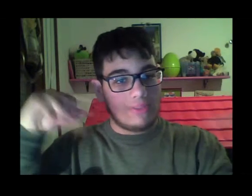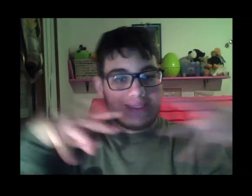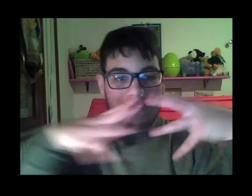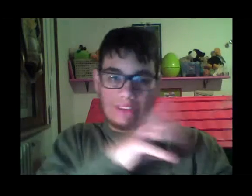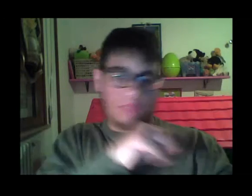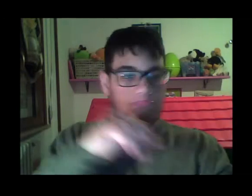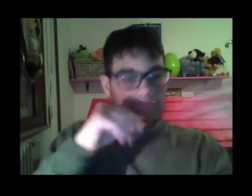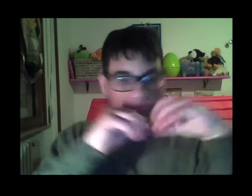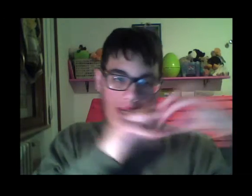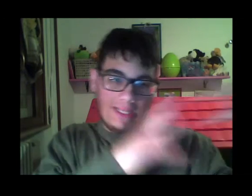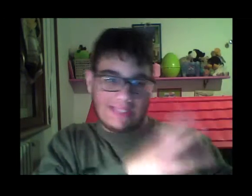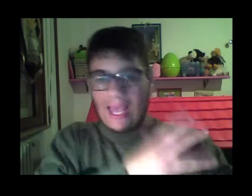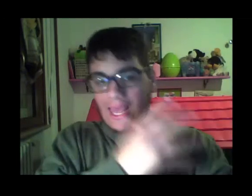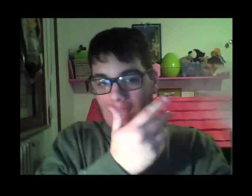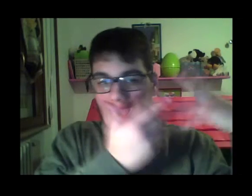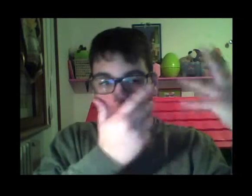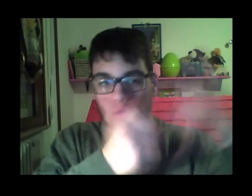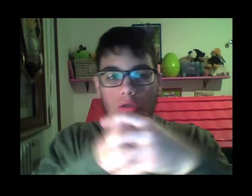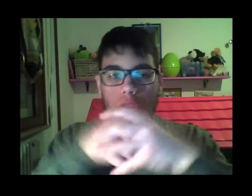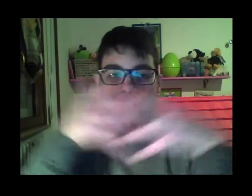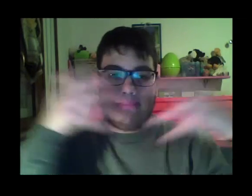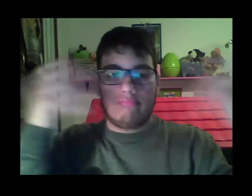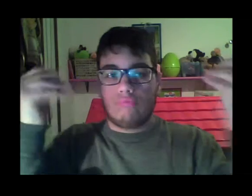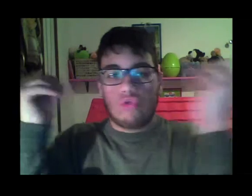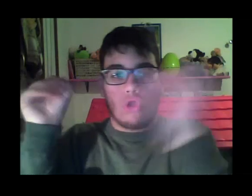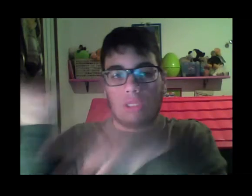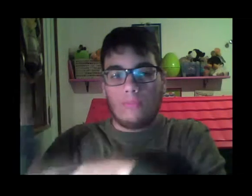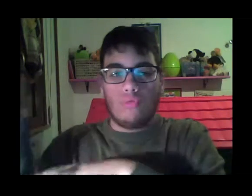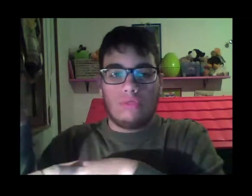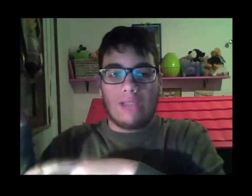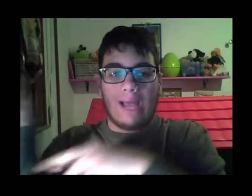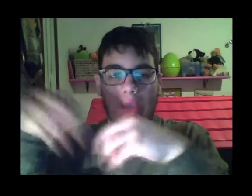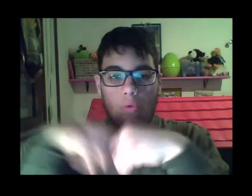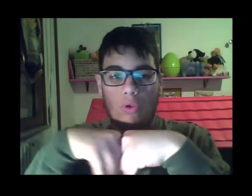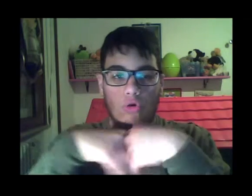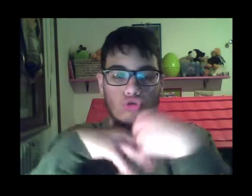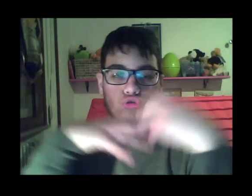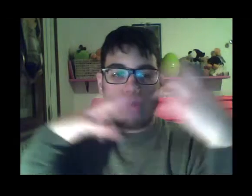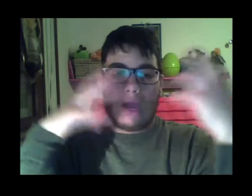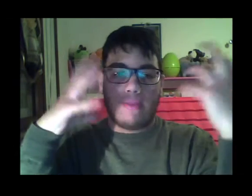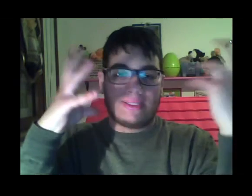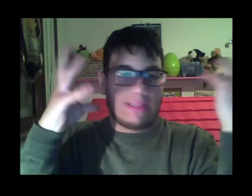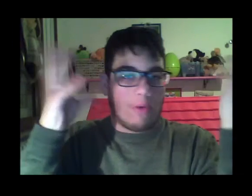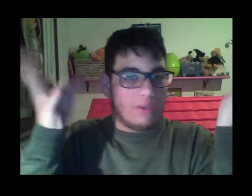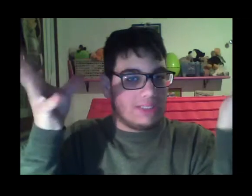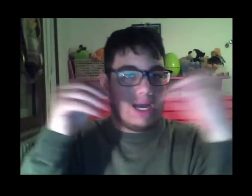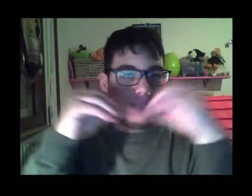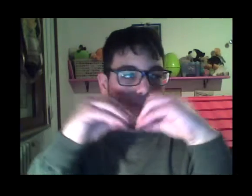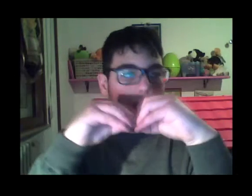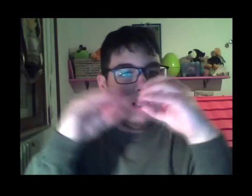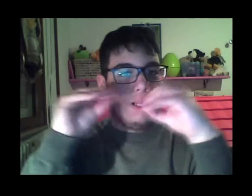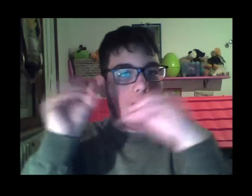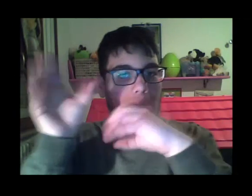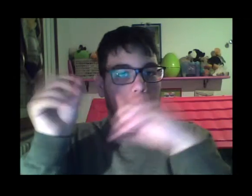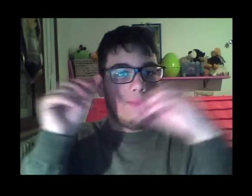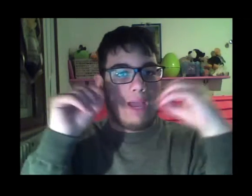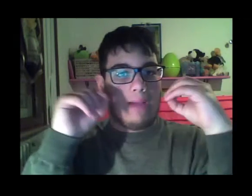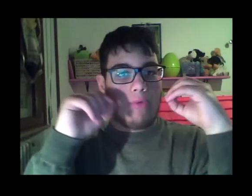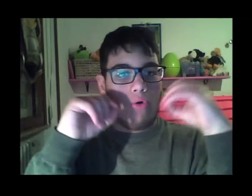Questa... Mini serie, ecco, di top puntate in cui costruiamo insieme questa casa, la programmiamo...